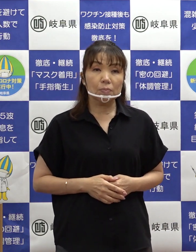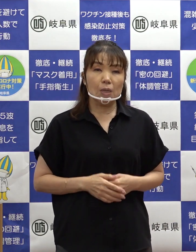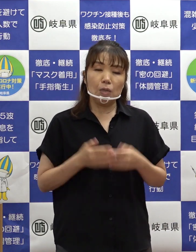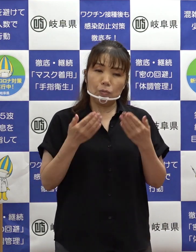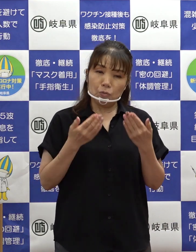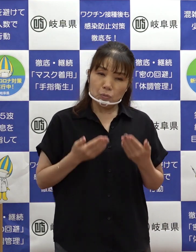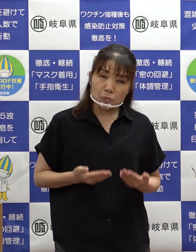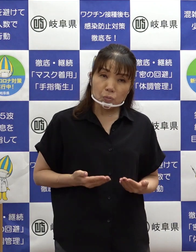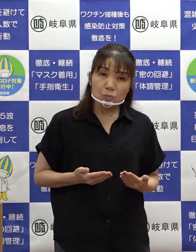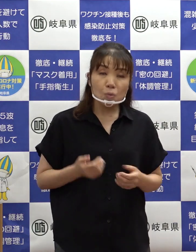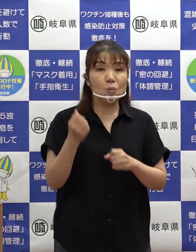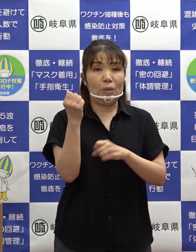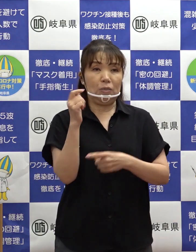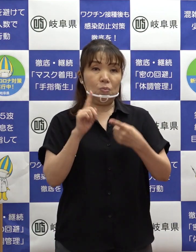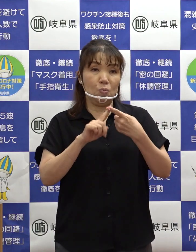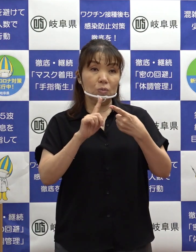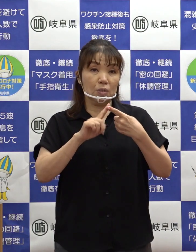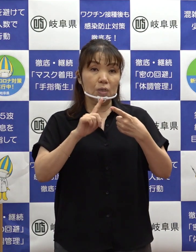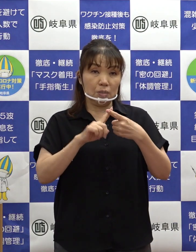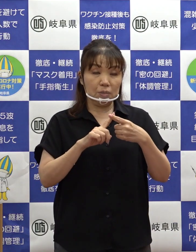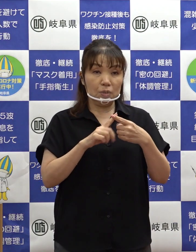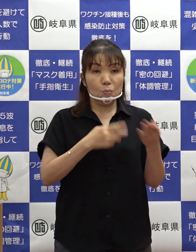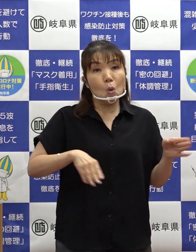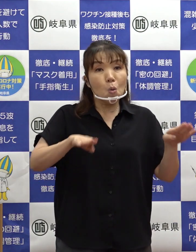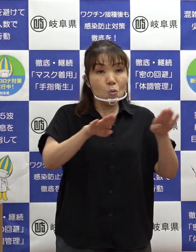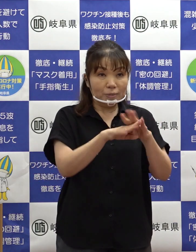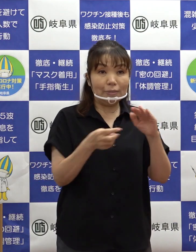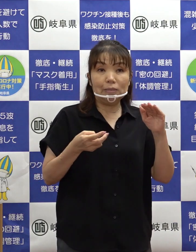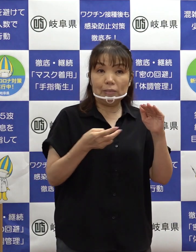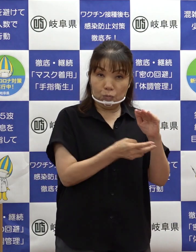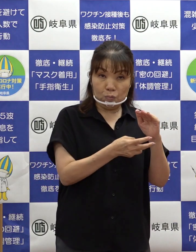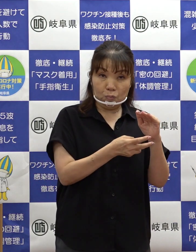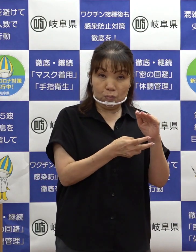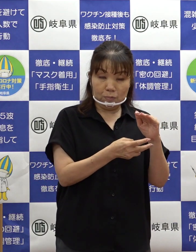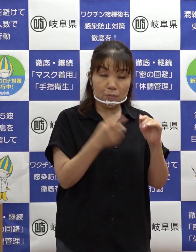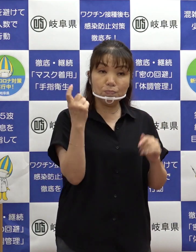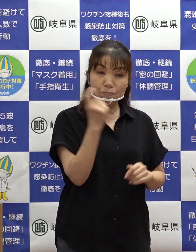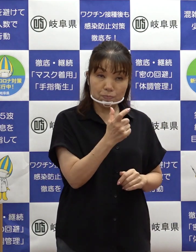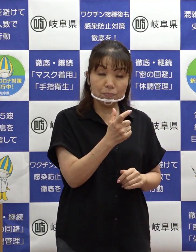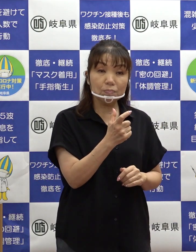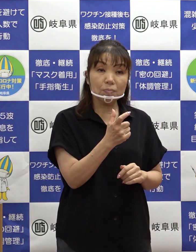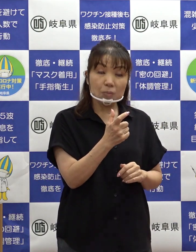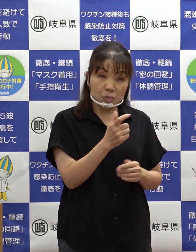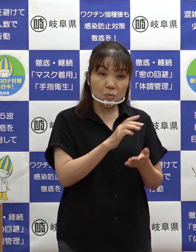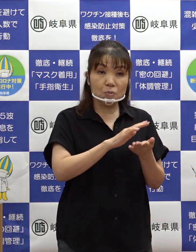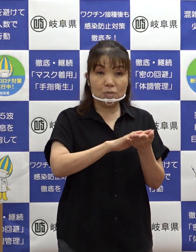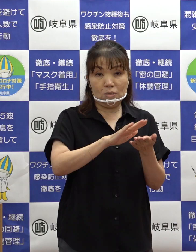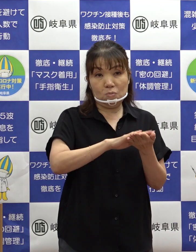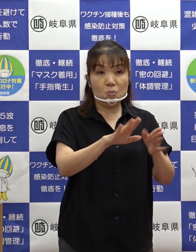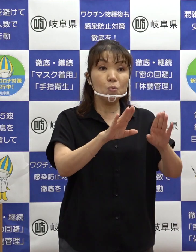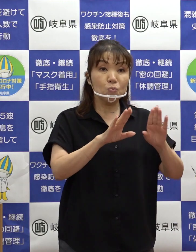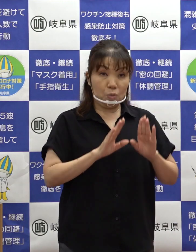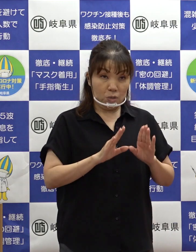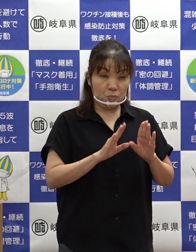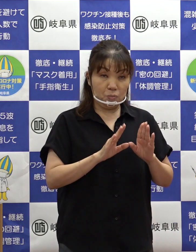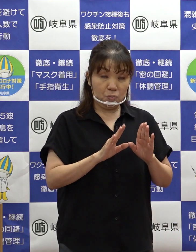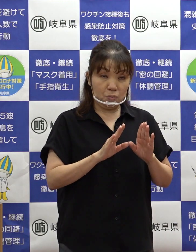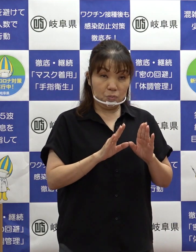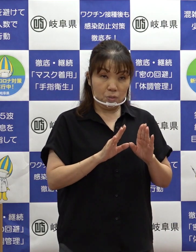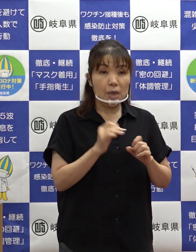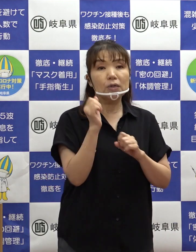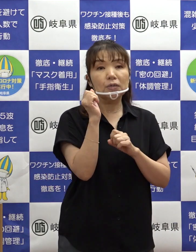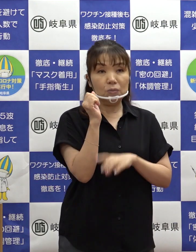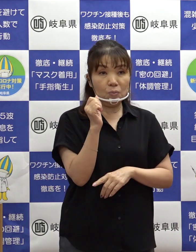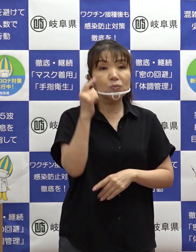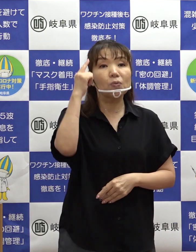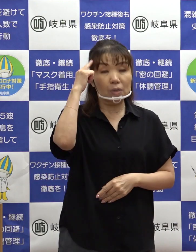重症者は基本的にはですね、病院に入っていただいて病床でしっかりとした治療を受けるということが基本